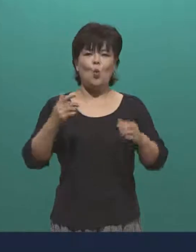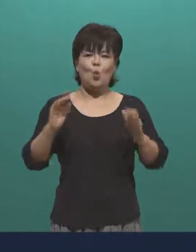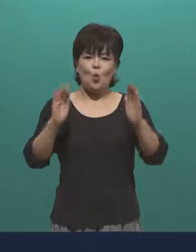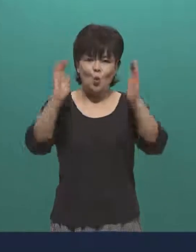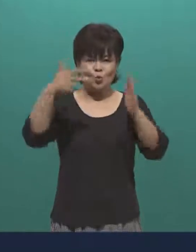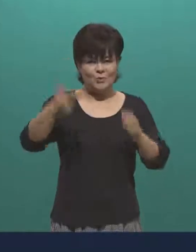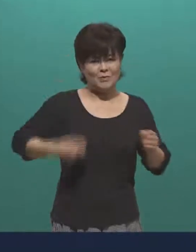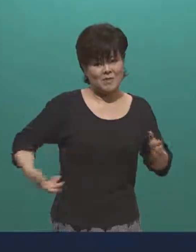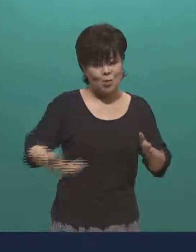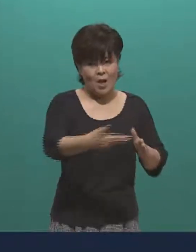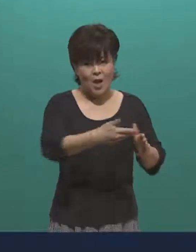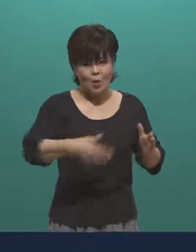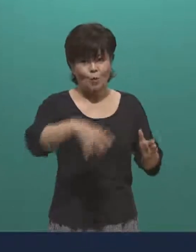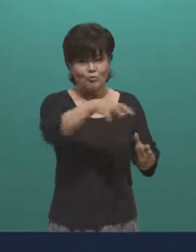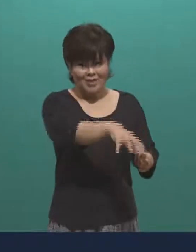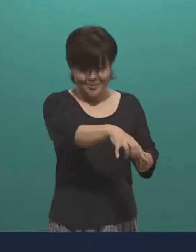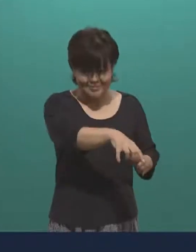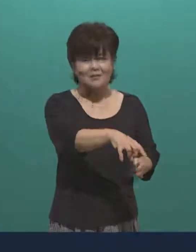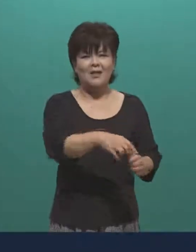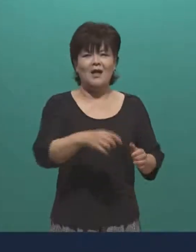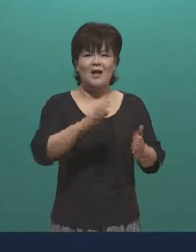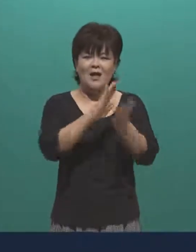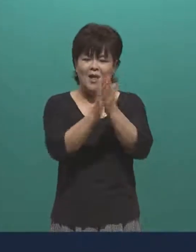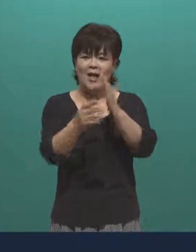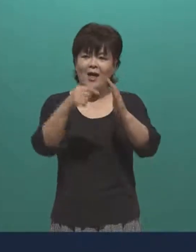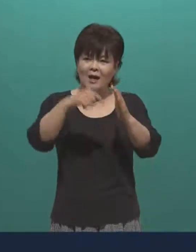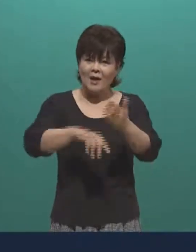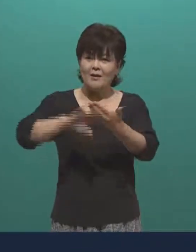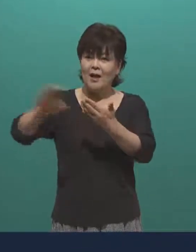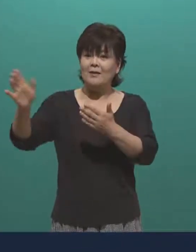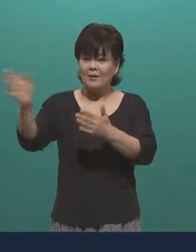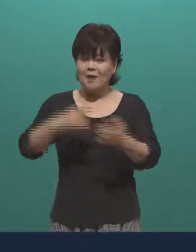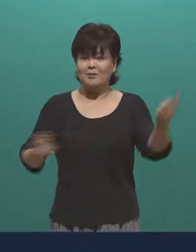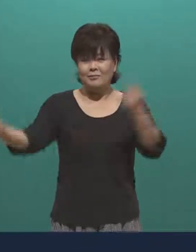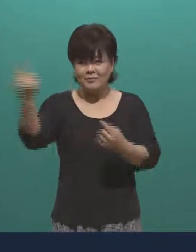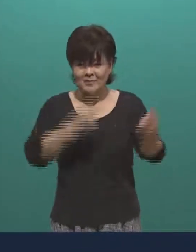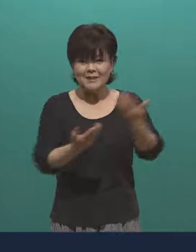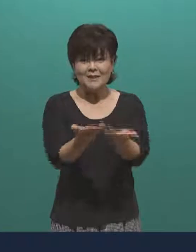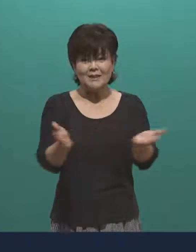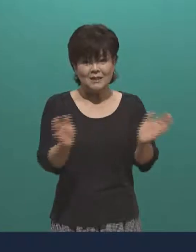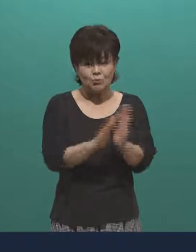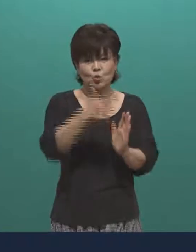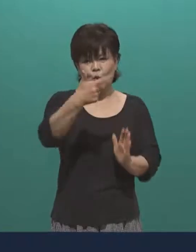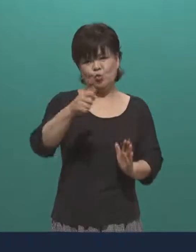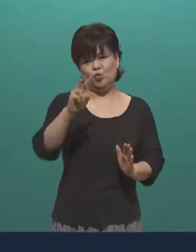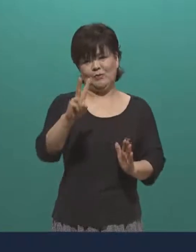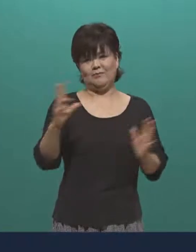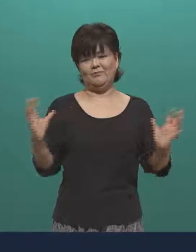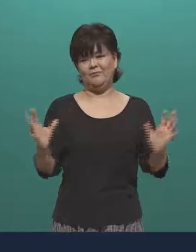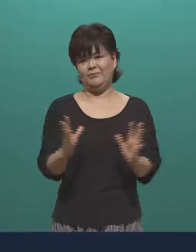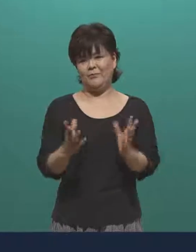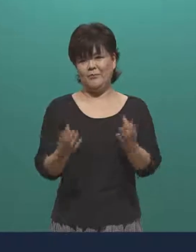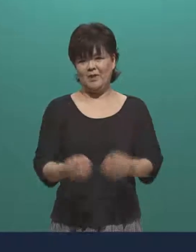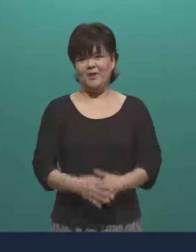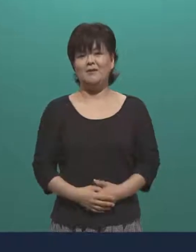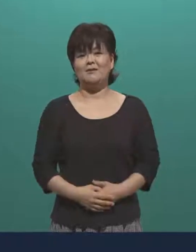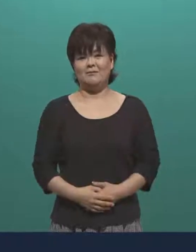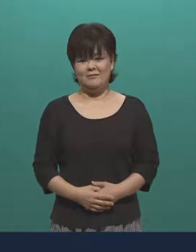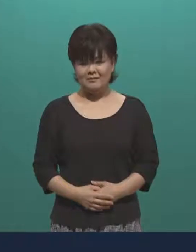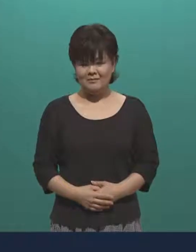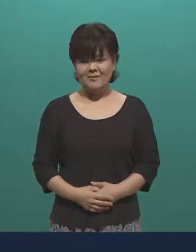今年も大津市の琵琶湖を舞台に県内外から62チームが参加しました。